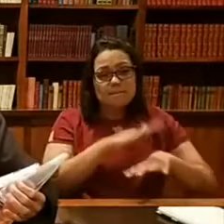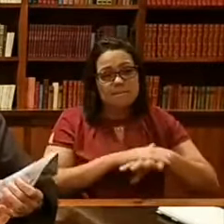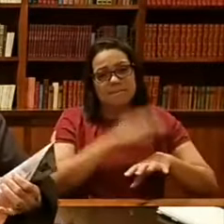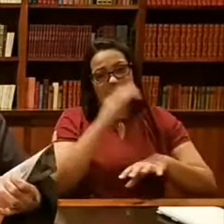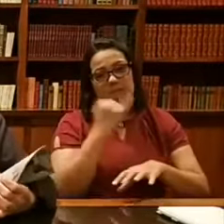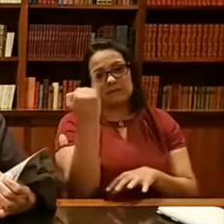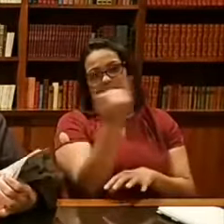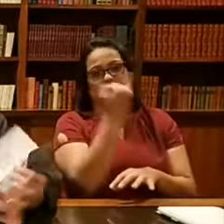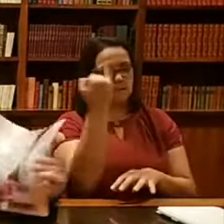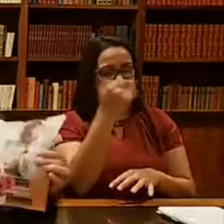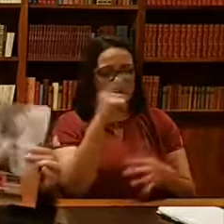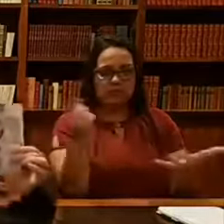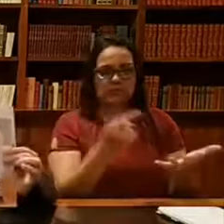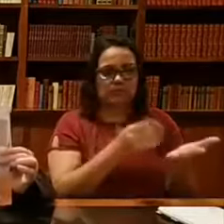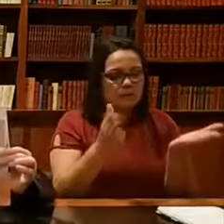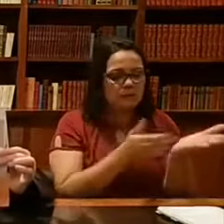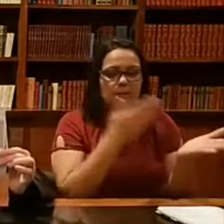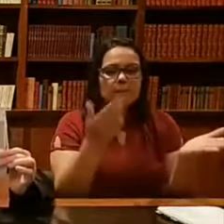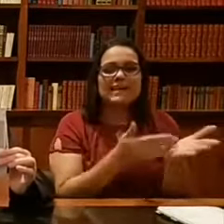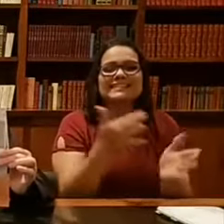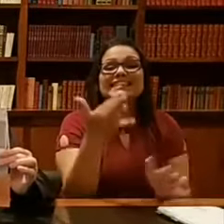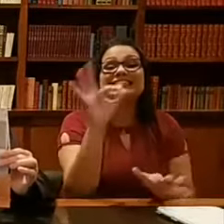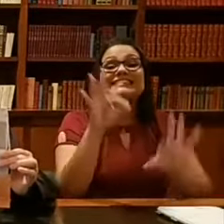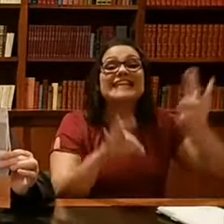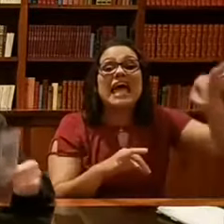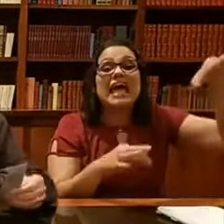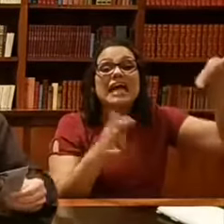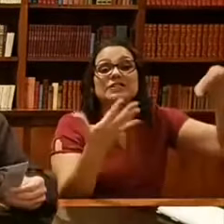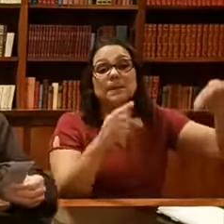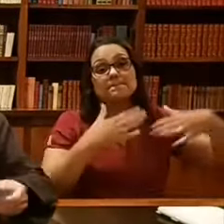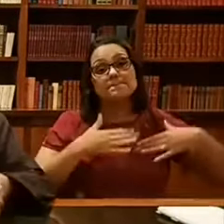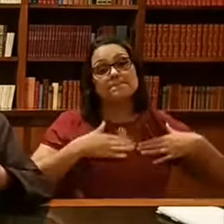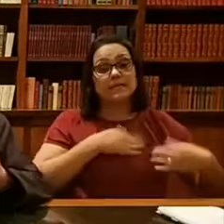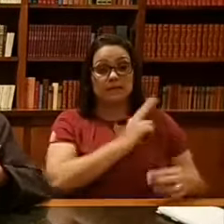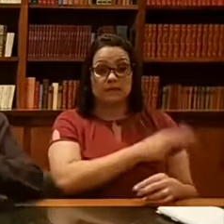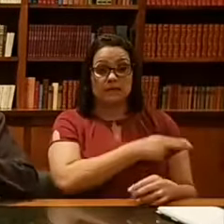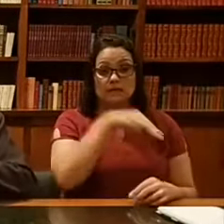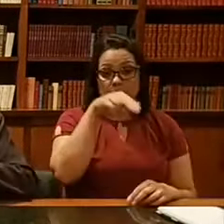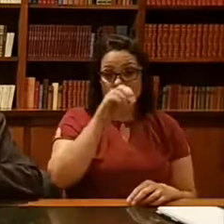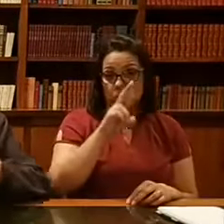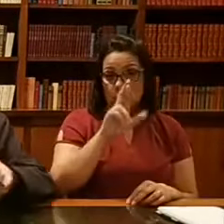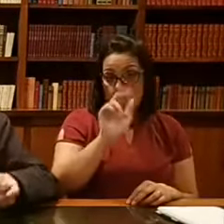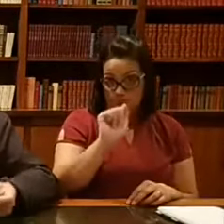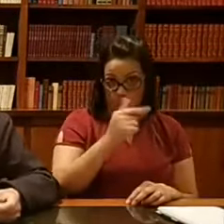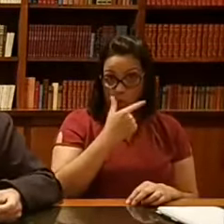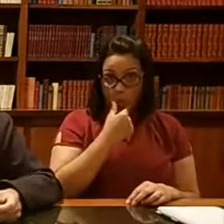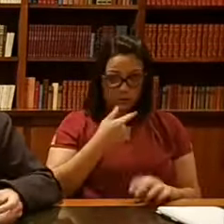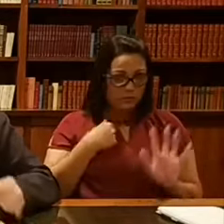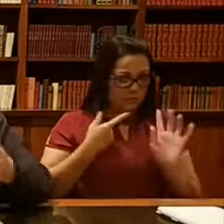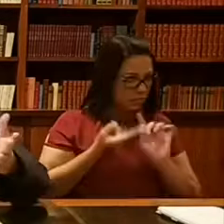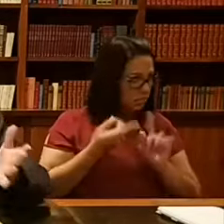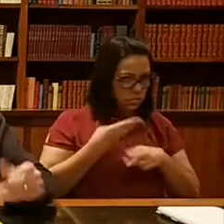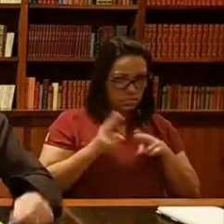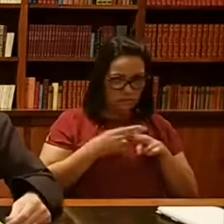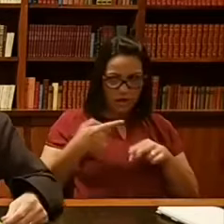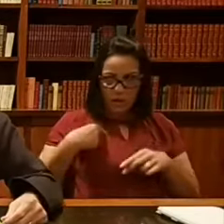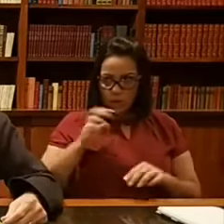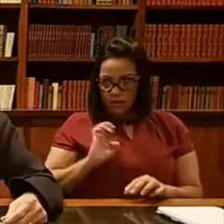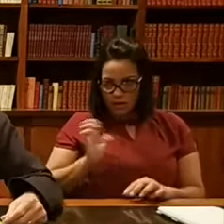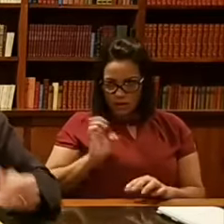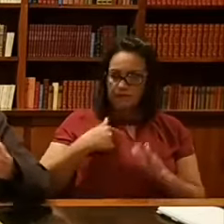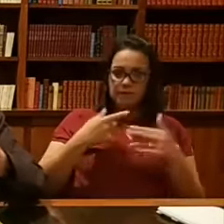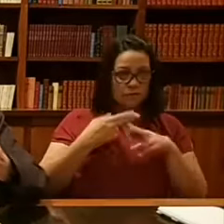importante são 10 páginas com a minha nora. Um cara aí da época se passou por gay e fez 5